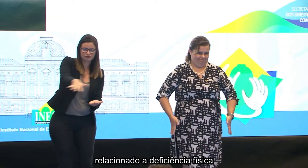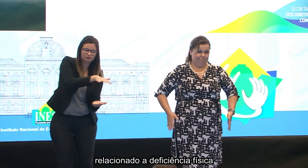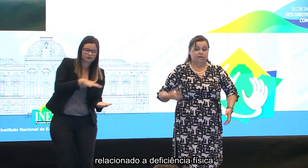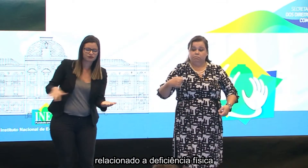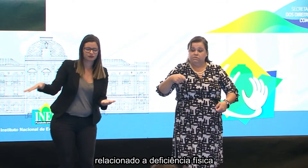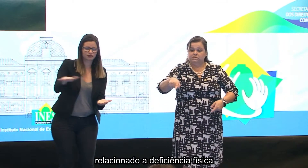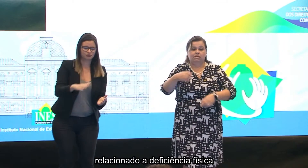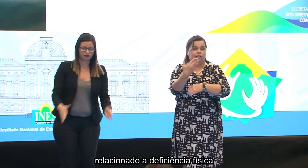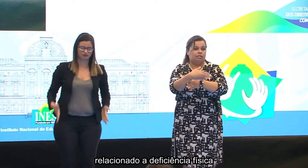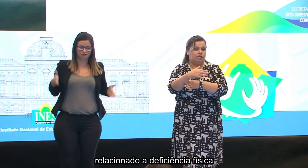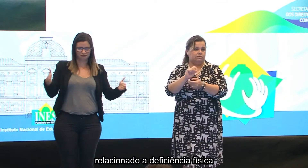relacionados à deficiência física,